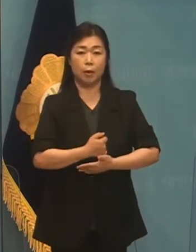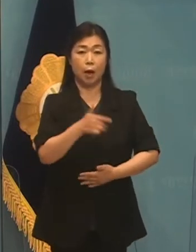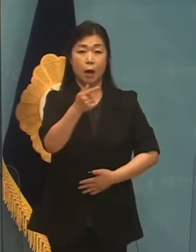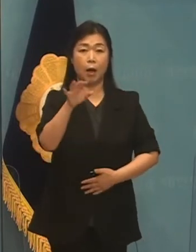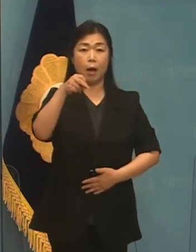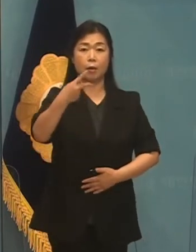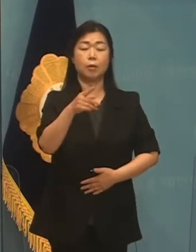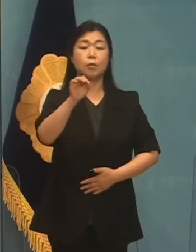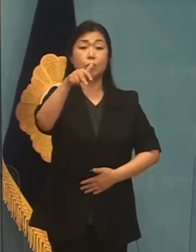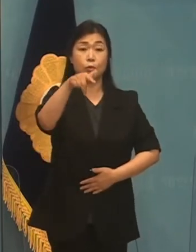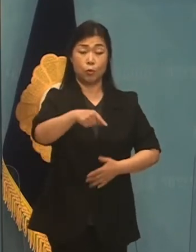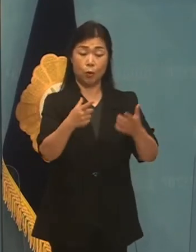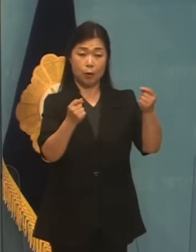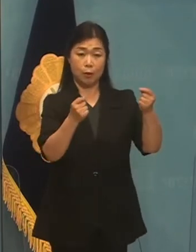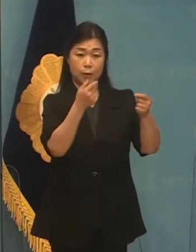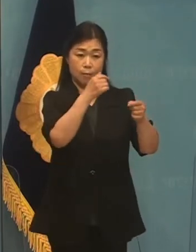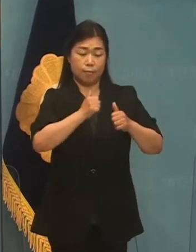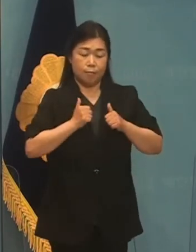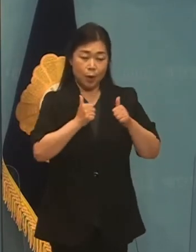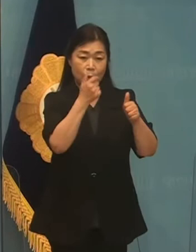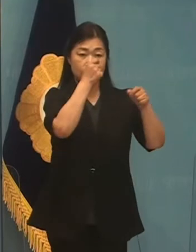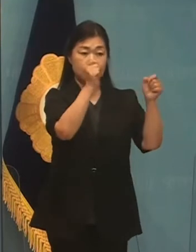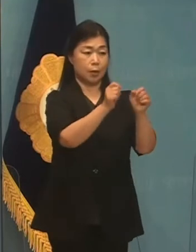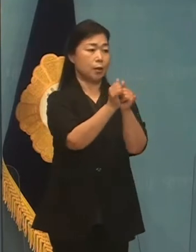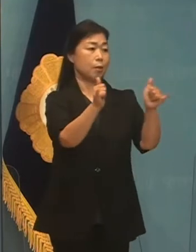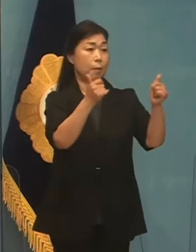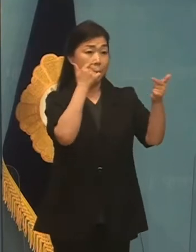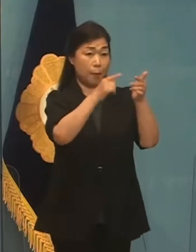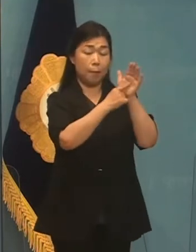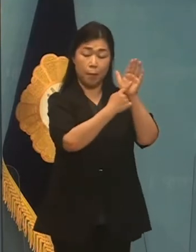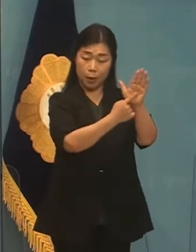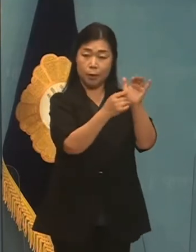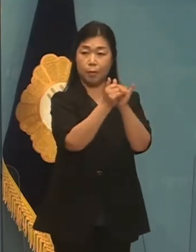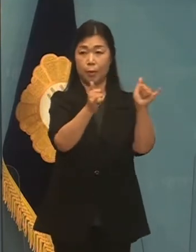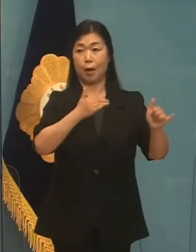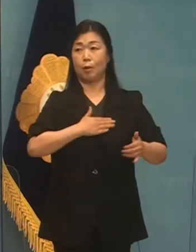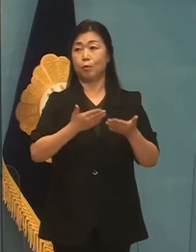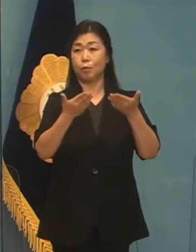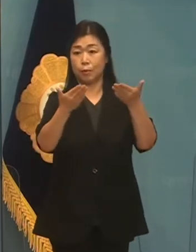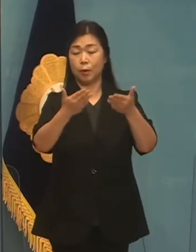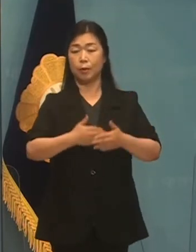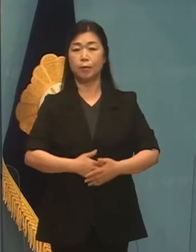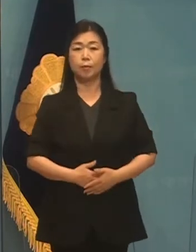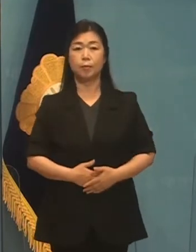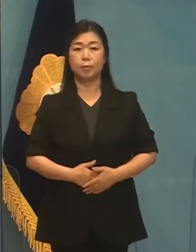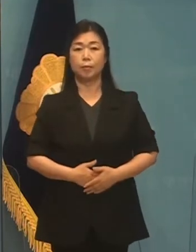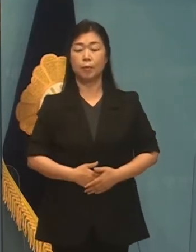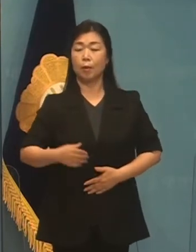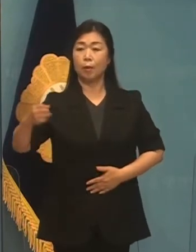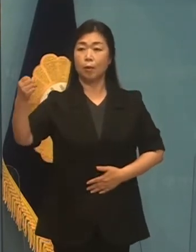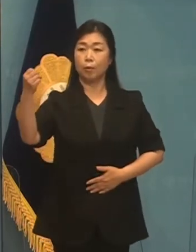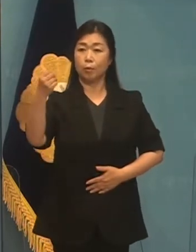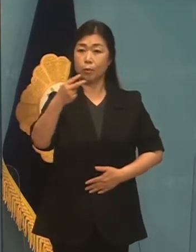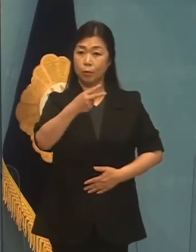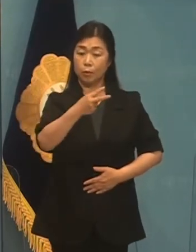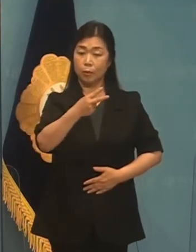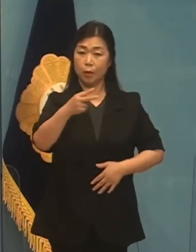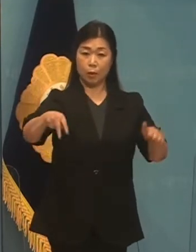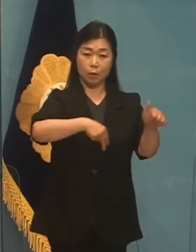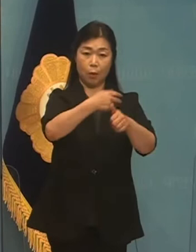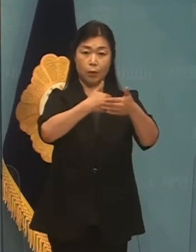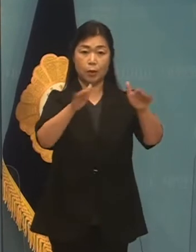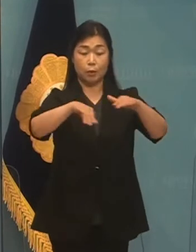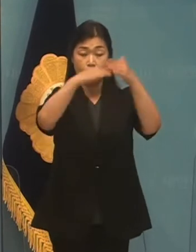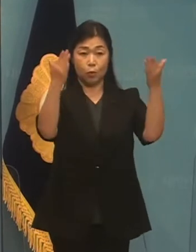역시 성실함과 친화력이 돋보이는 분으로 알려져 있습니다. 아울러